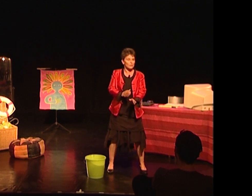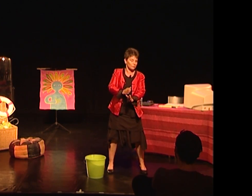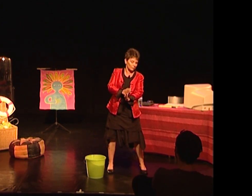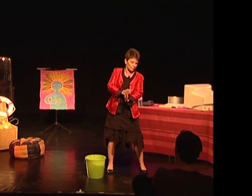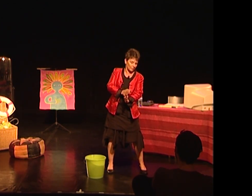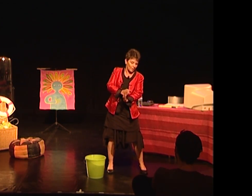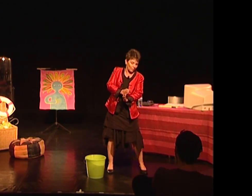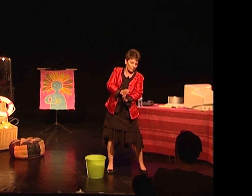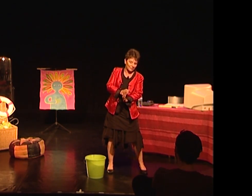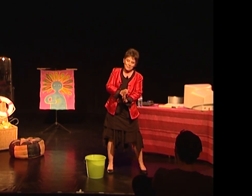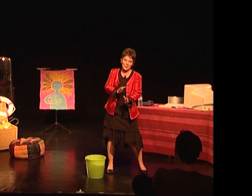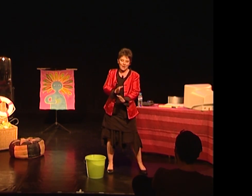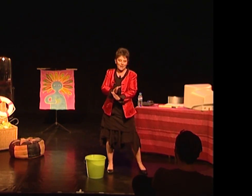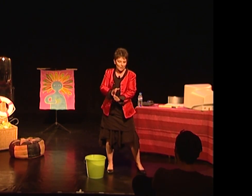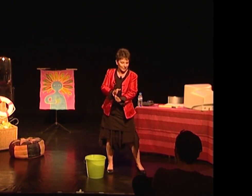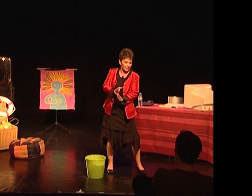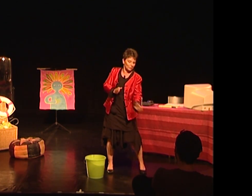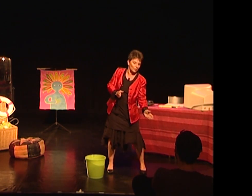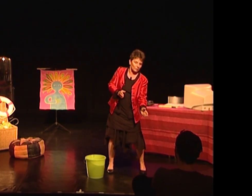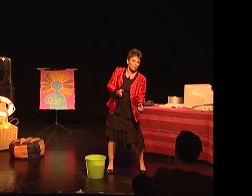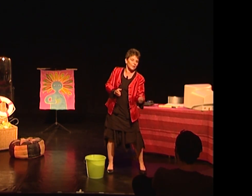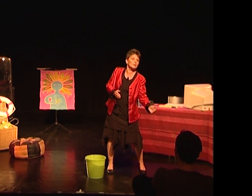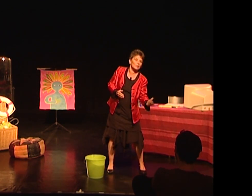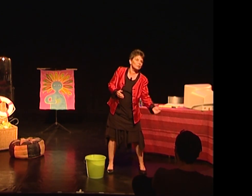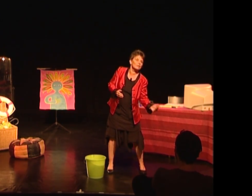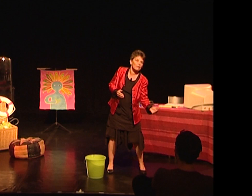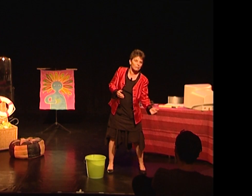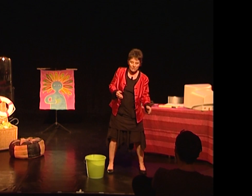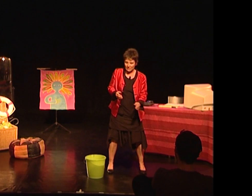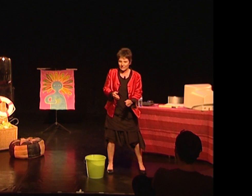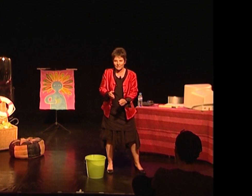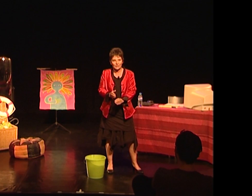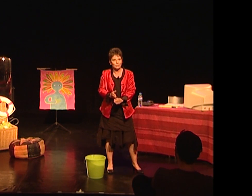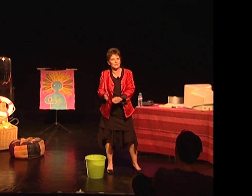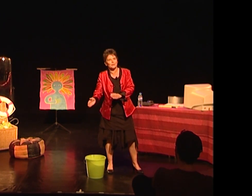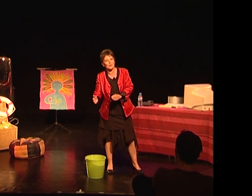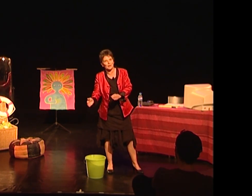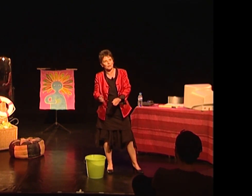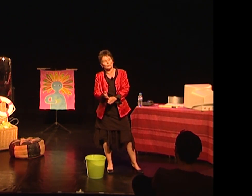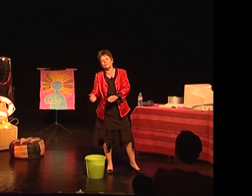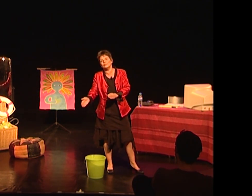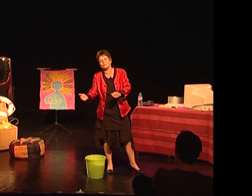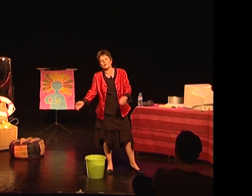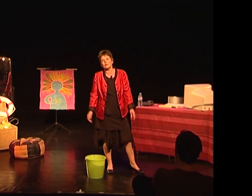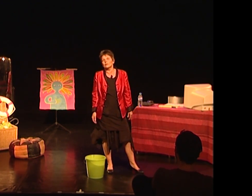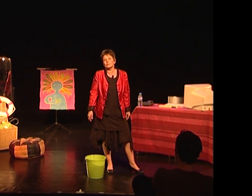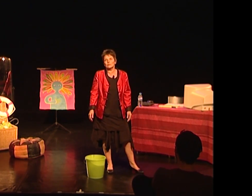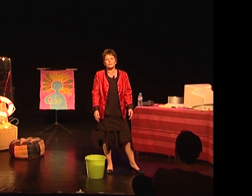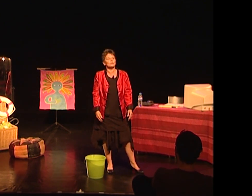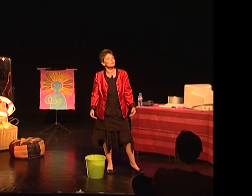chaud, on n'est pas à l'abri de vous emmerder par trop de savoir froid, et puis pas à l'abri non plus d'en dire trop sur